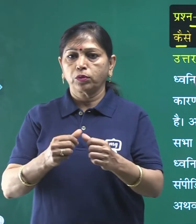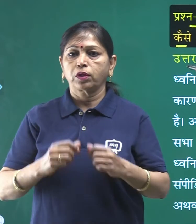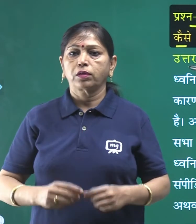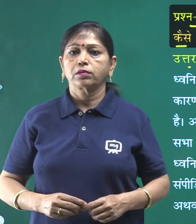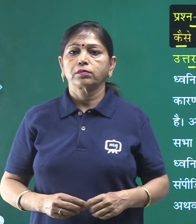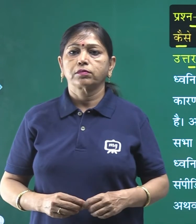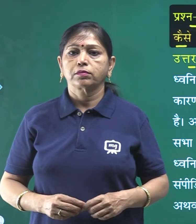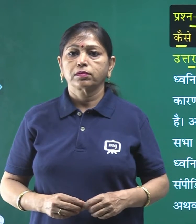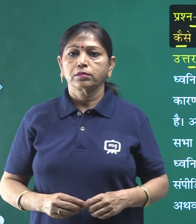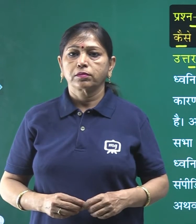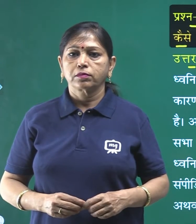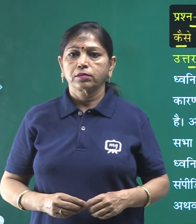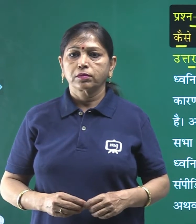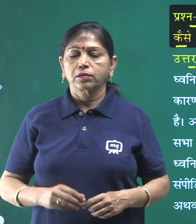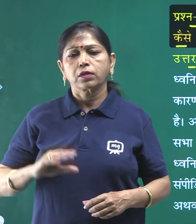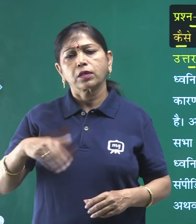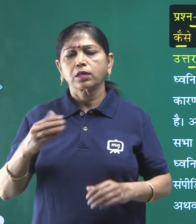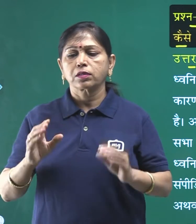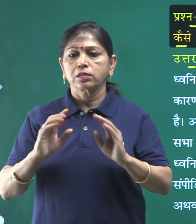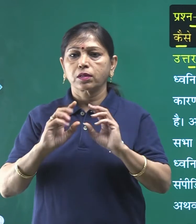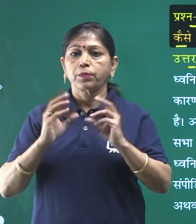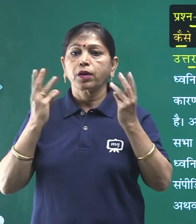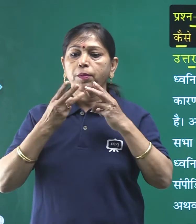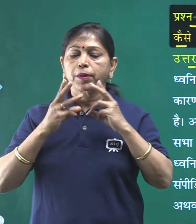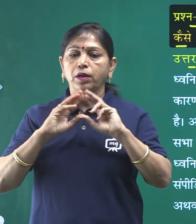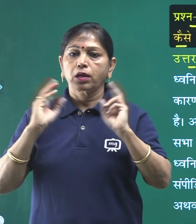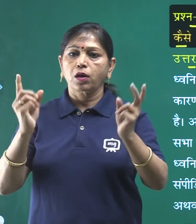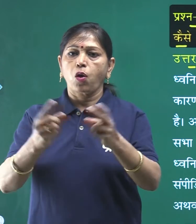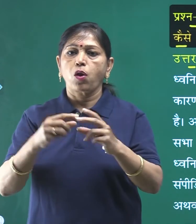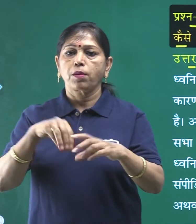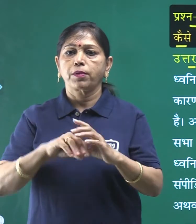उत्तर, किसी सभागार में